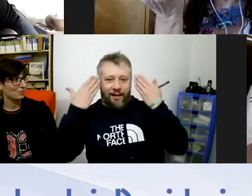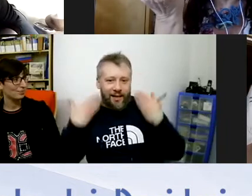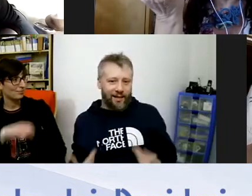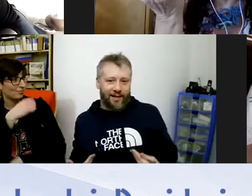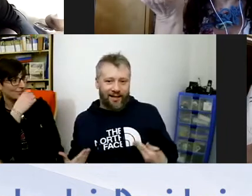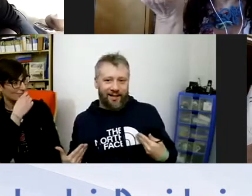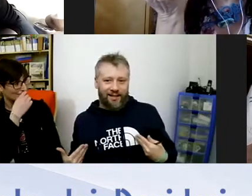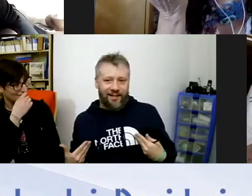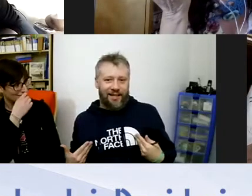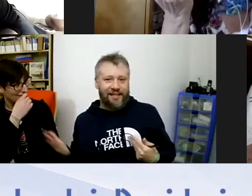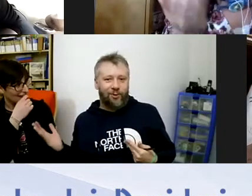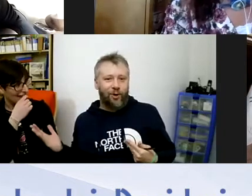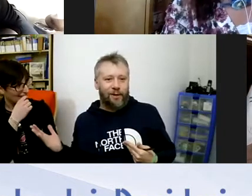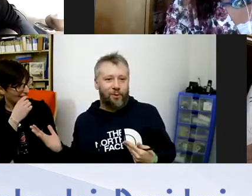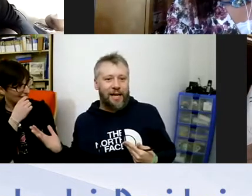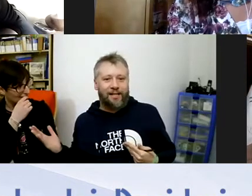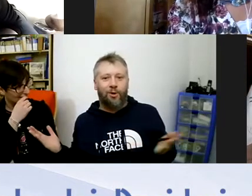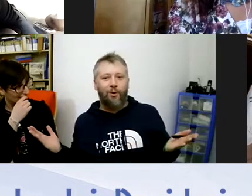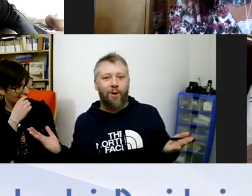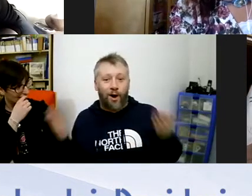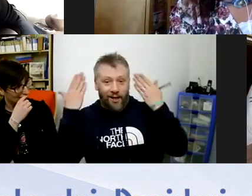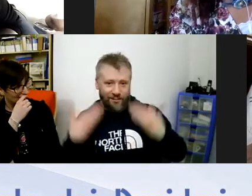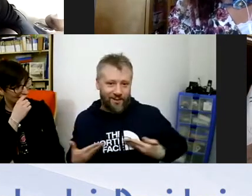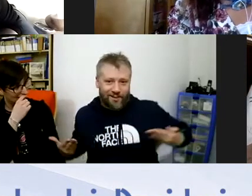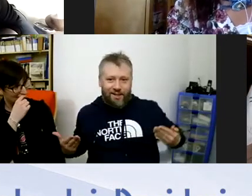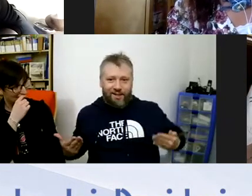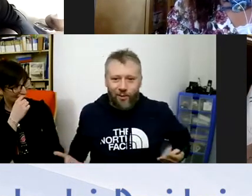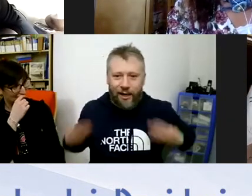desideri è realizzato, voleva sposare un cowboy.